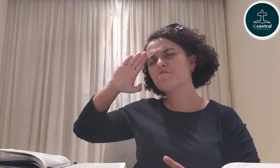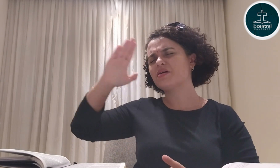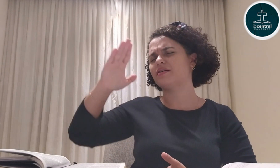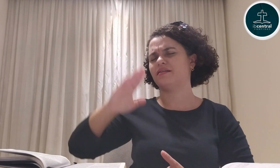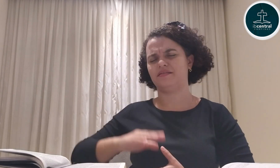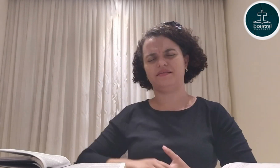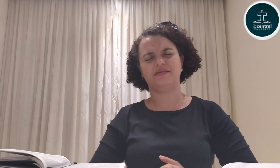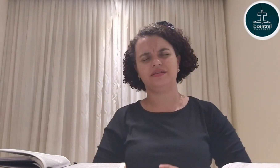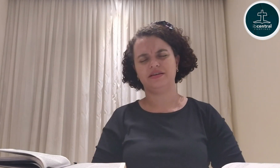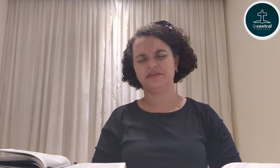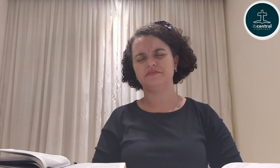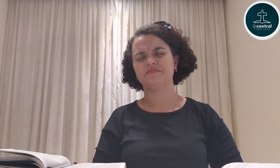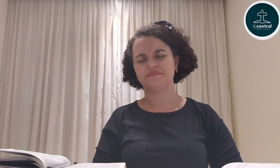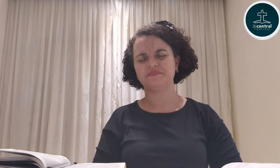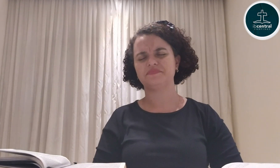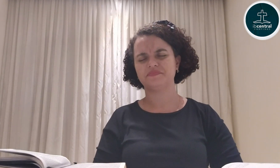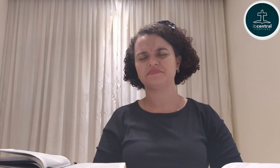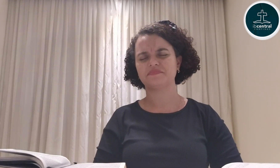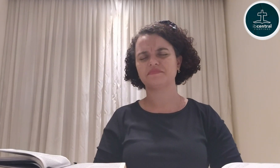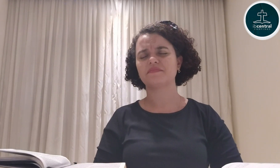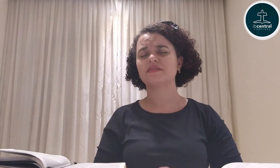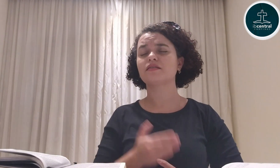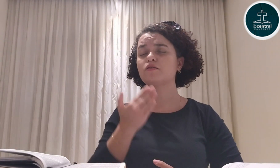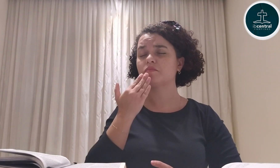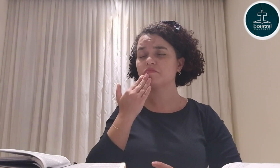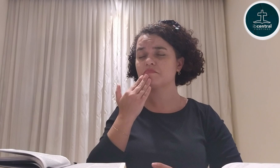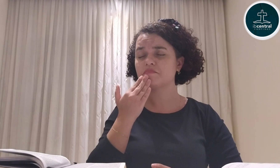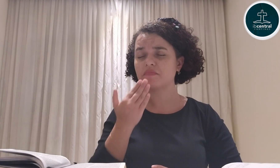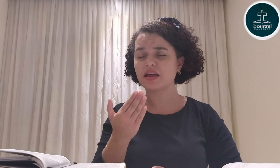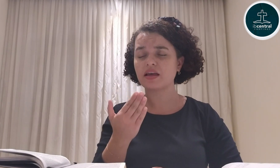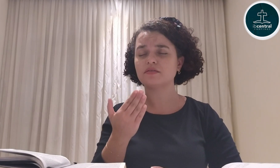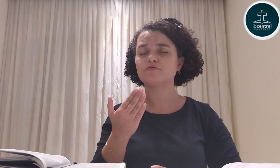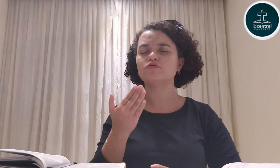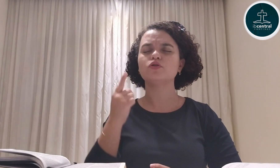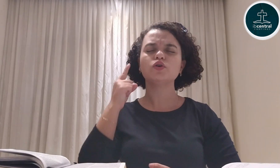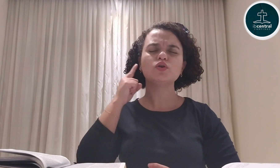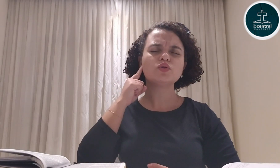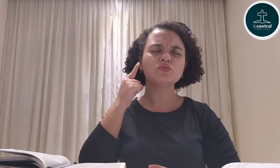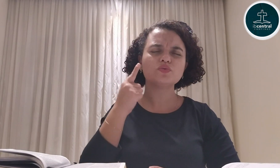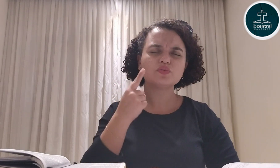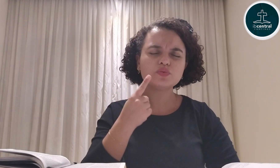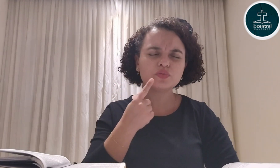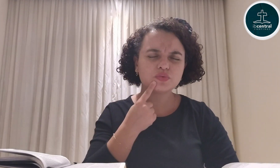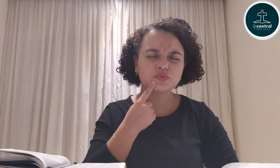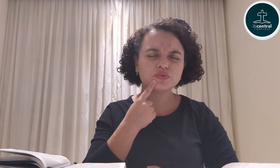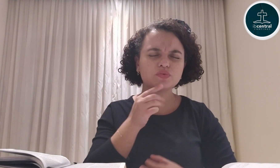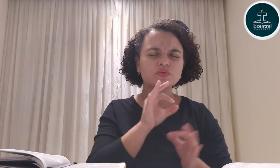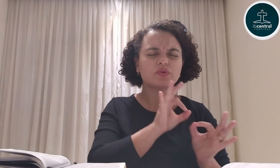e alegria no nosso relacionamento contigo, que é o principal.